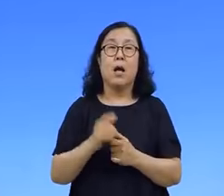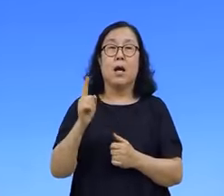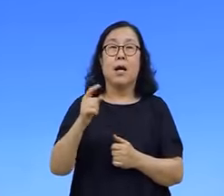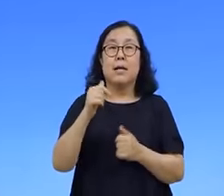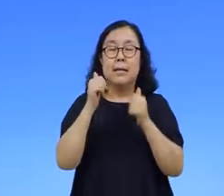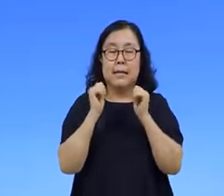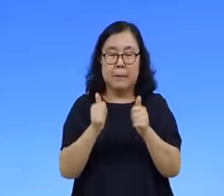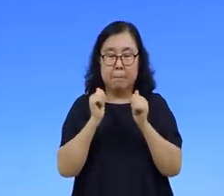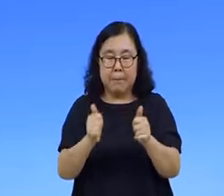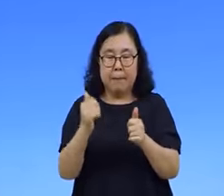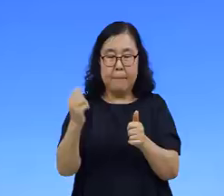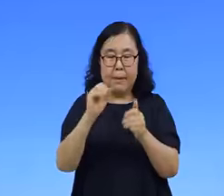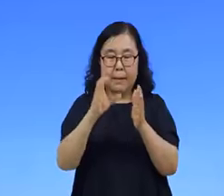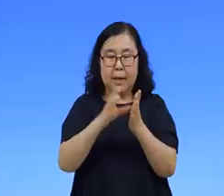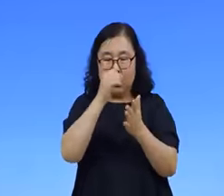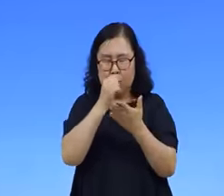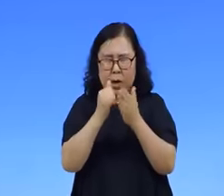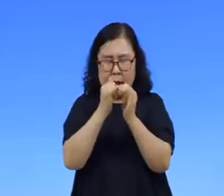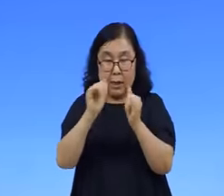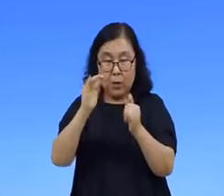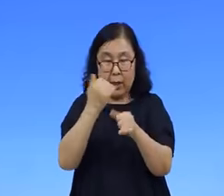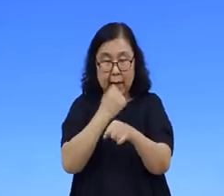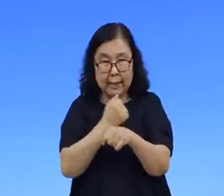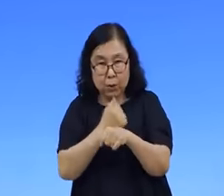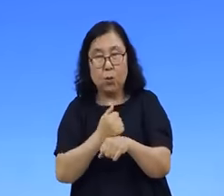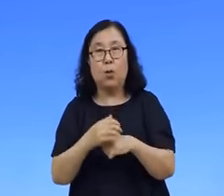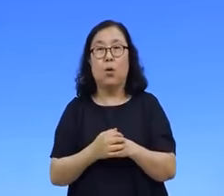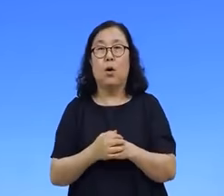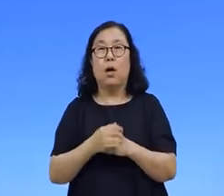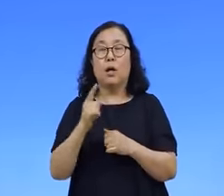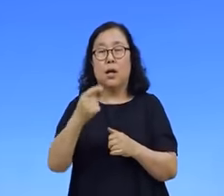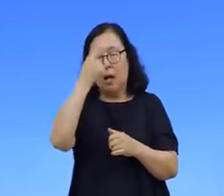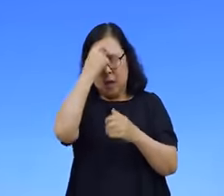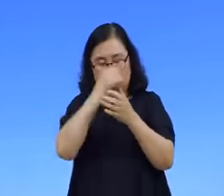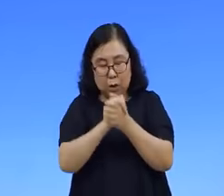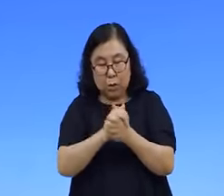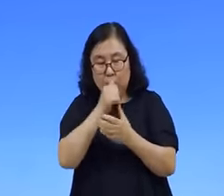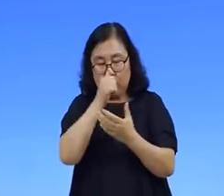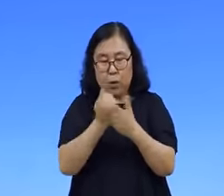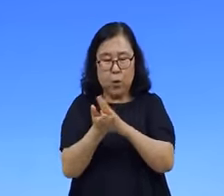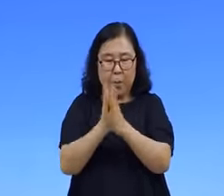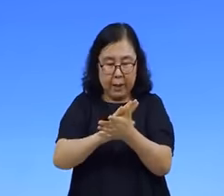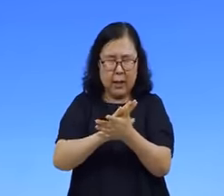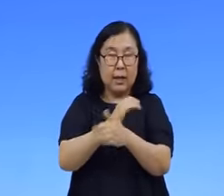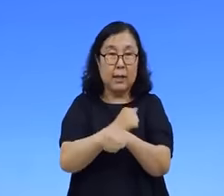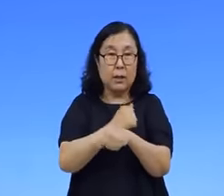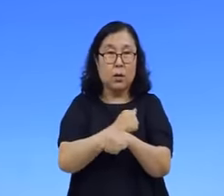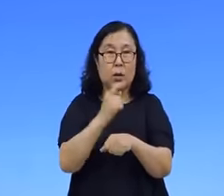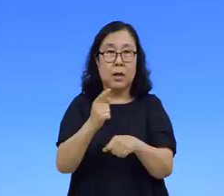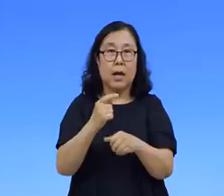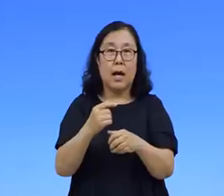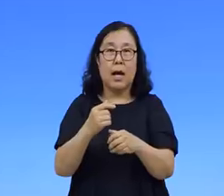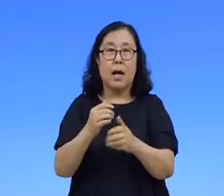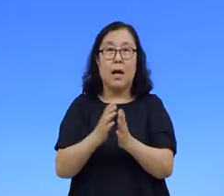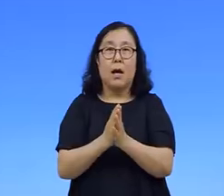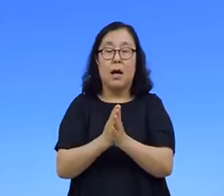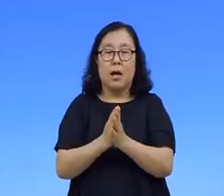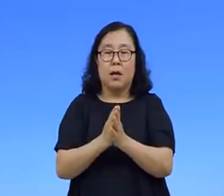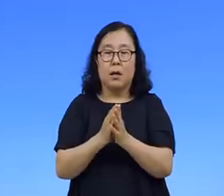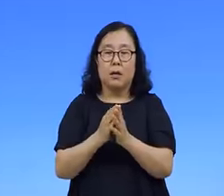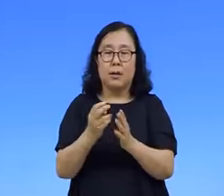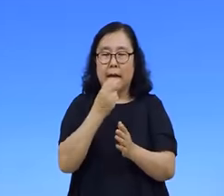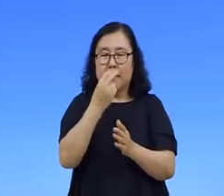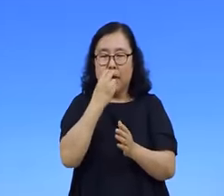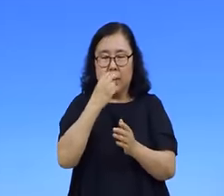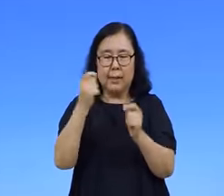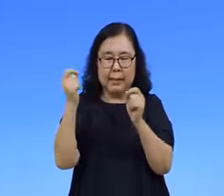들어보세요. 7절. 그가 심판을 받을 때에 죄인이 되어 나오게 하시며 그의 기도가 죄로 변하게 하시며 그의 연수를